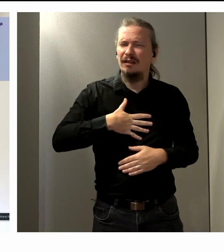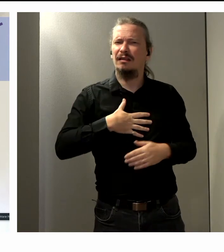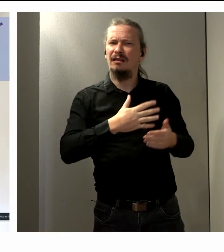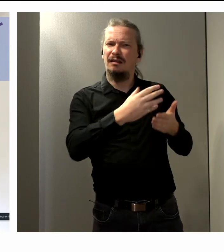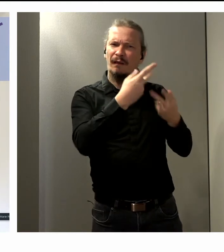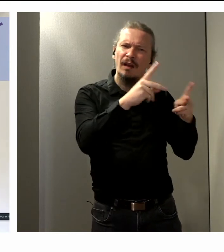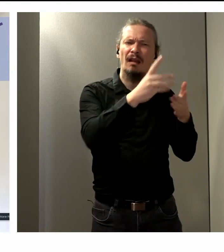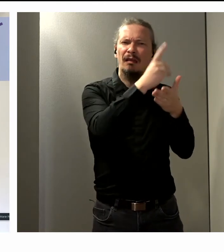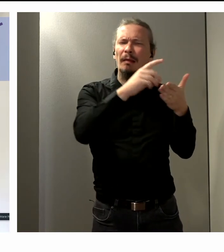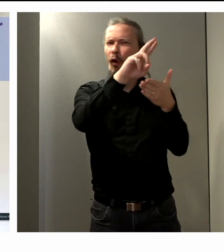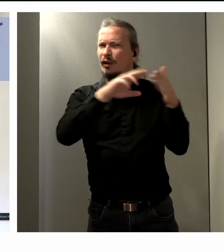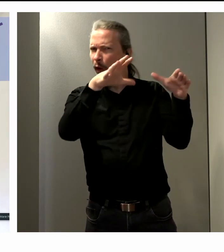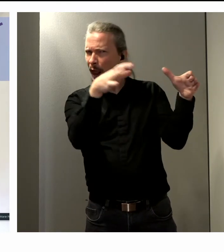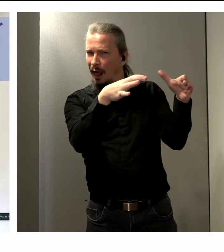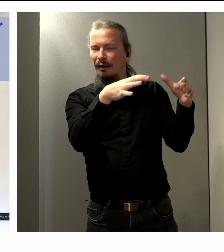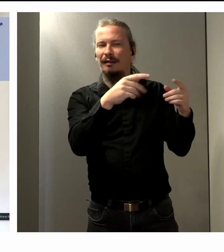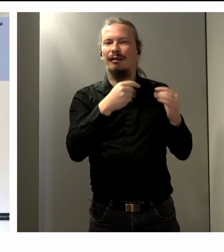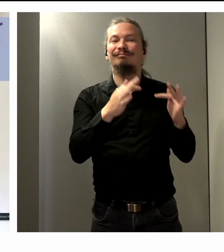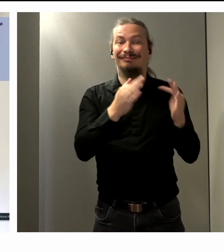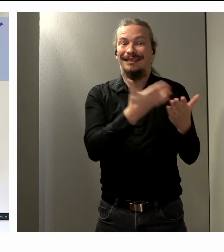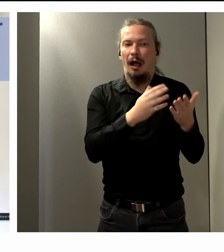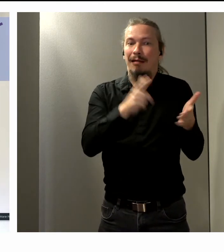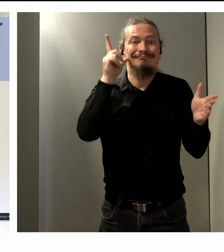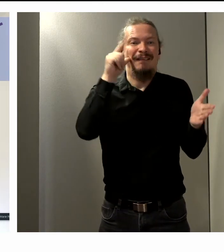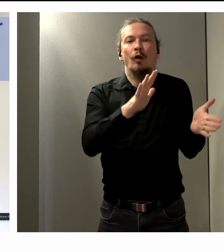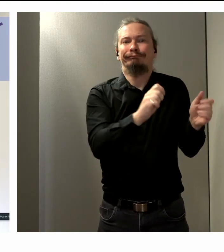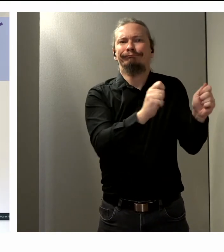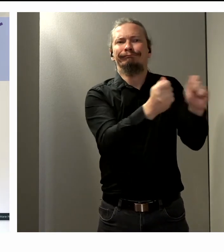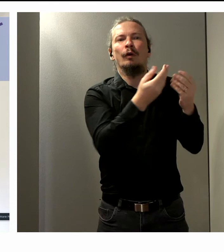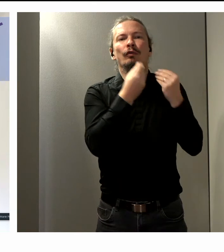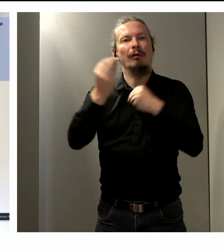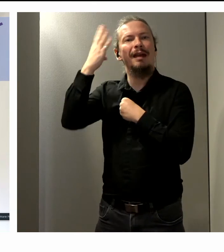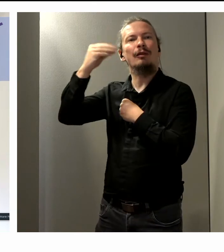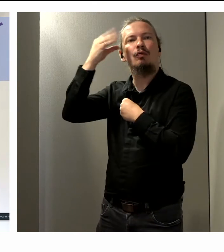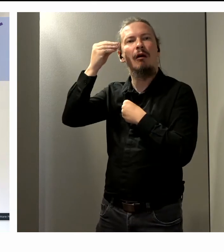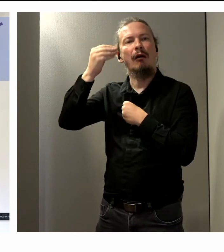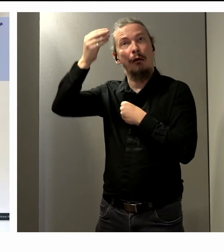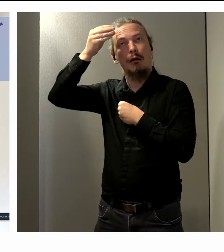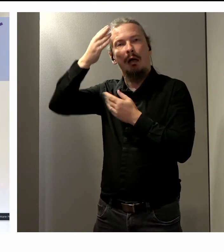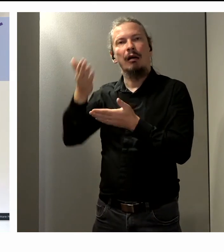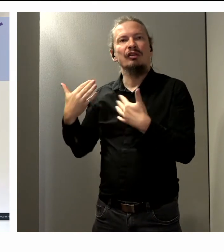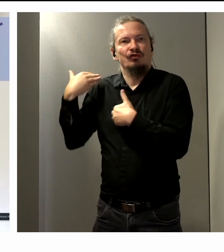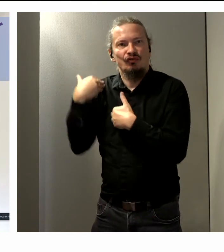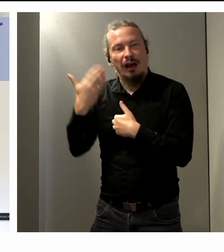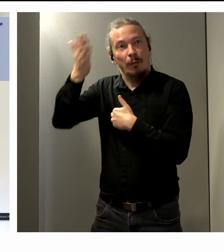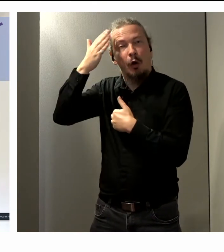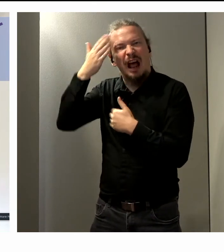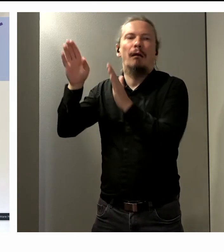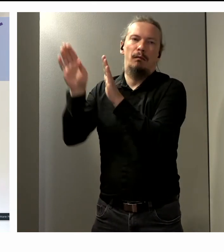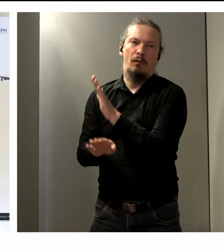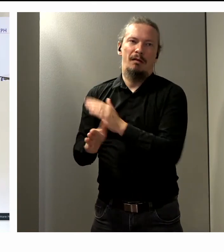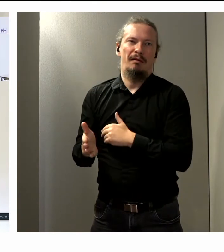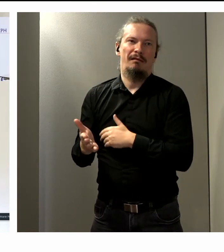territoriales, c'est d'essayer de diminuer cette charge mentale dont nous avons été plusieurs à évoquer. Par exemple, en ayant